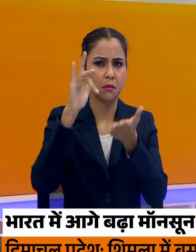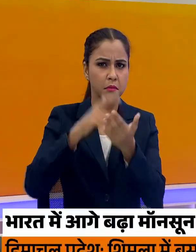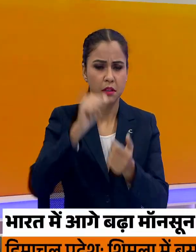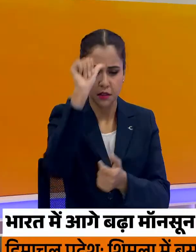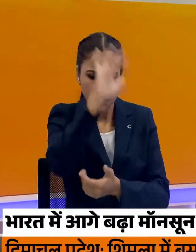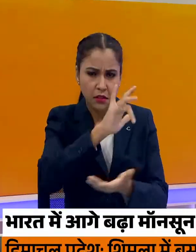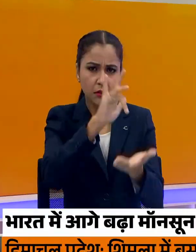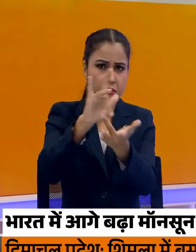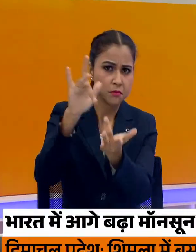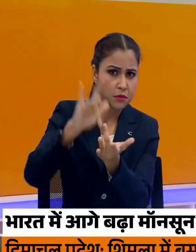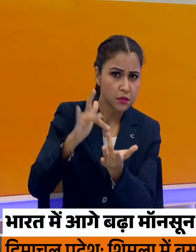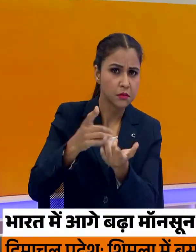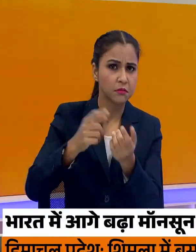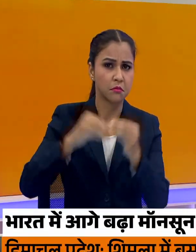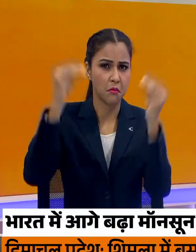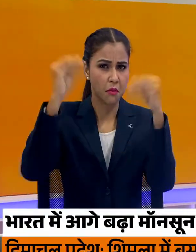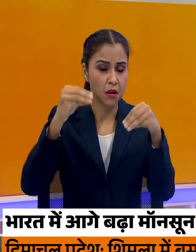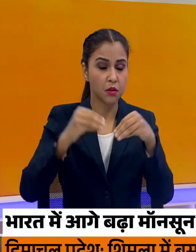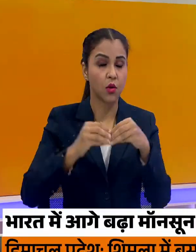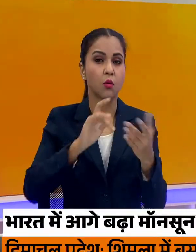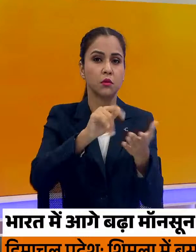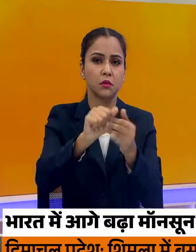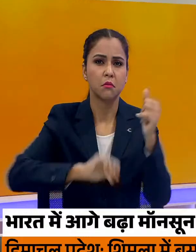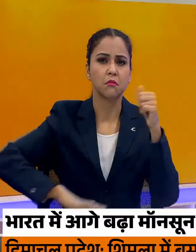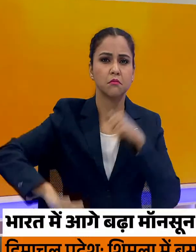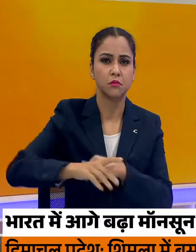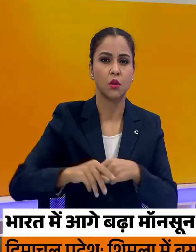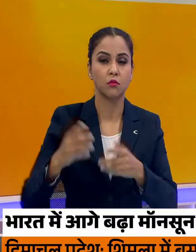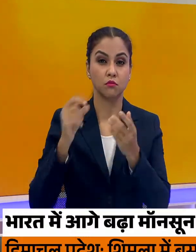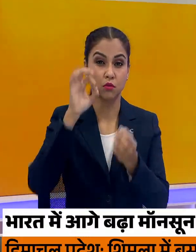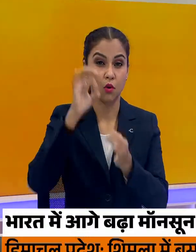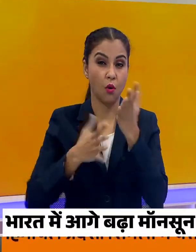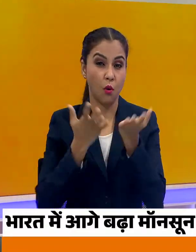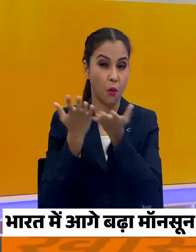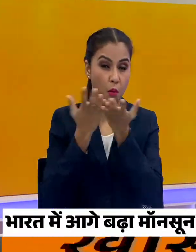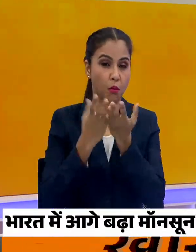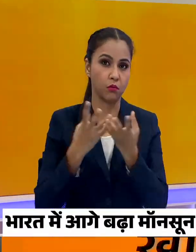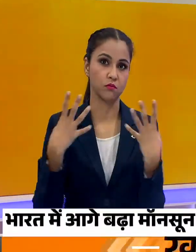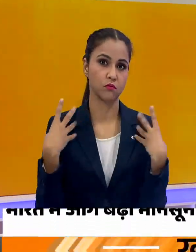बारिश। मैदानी इलाकों में लू से मिलेगी राहत।